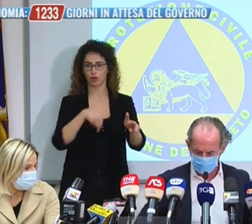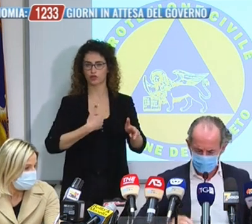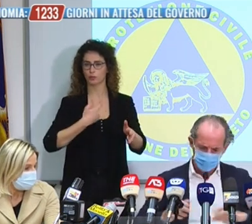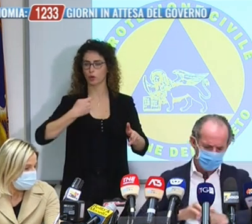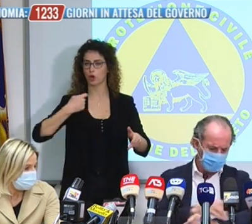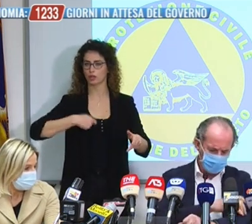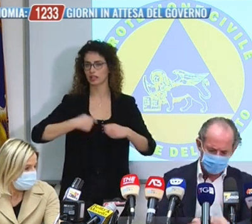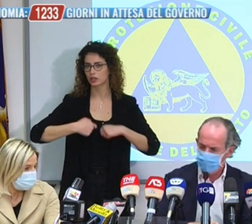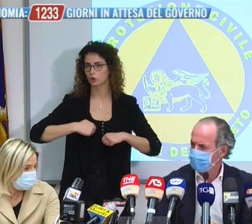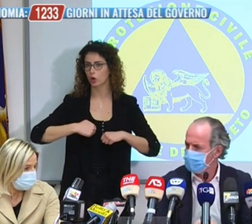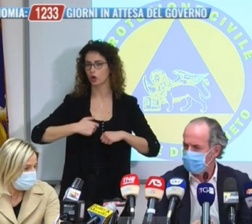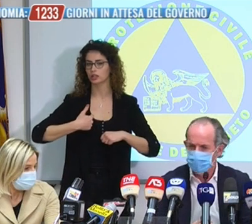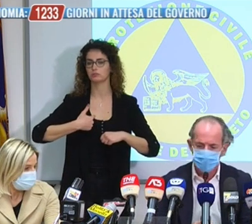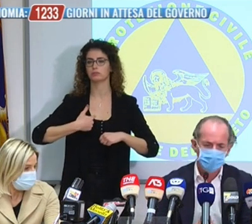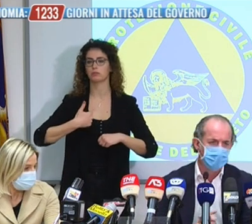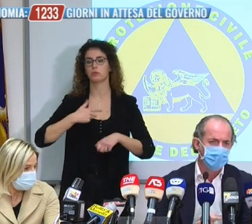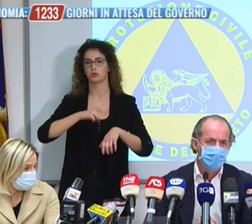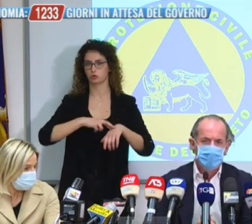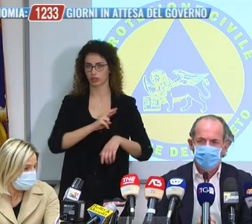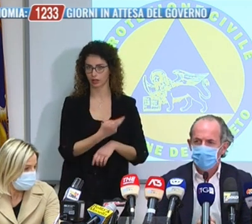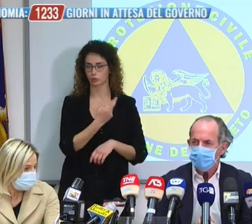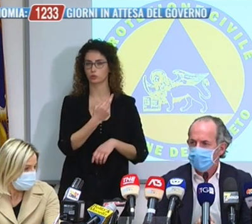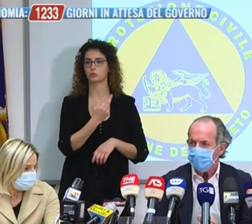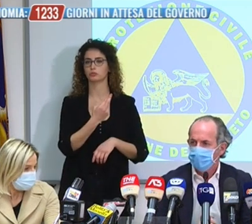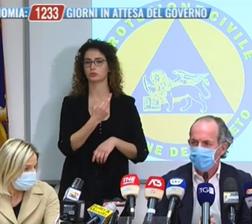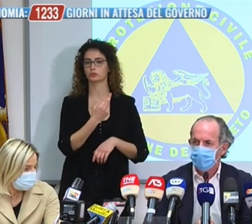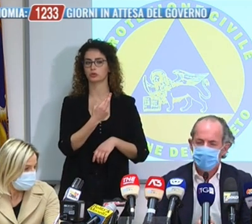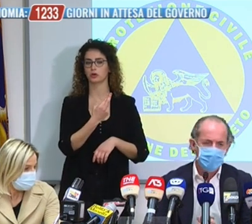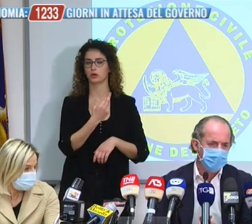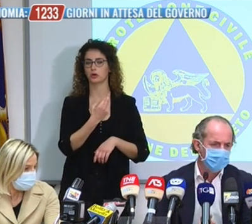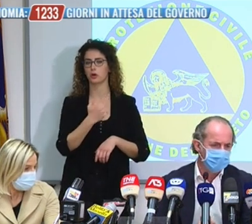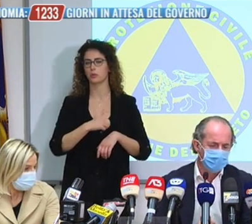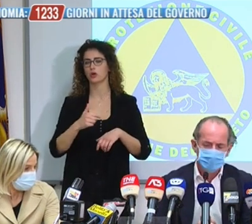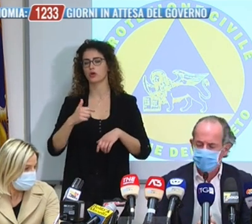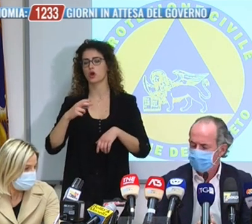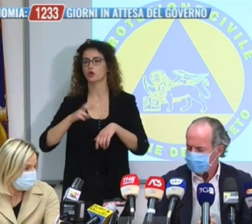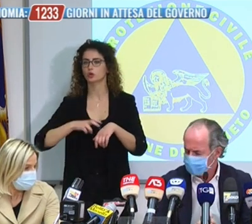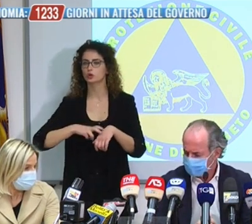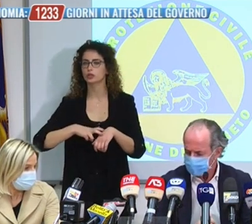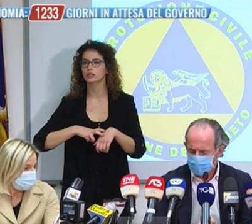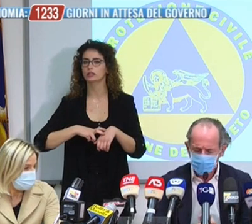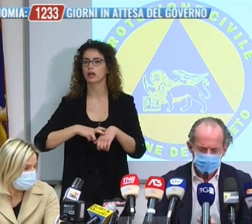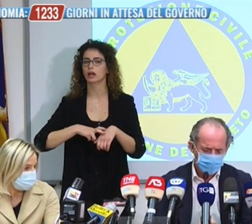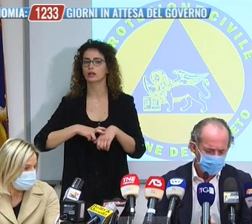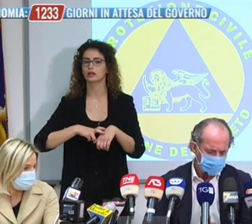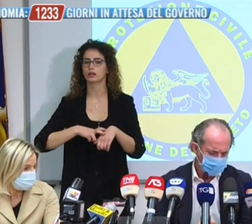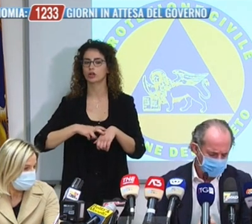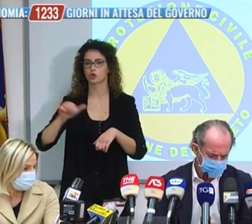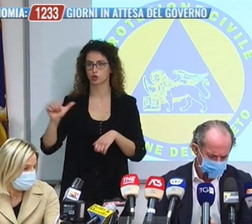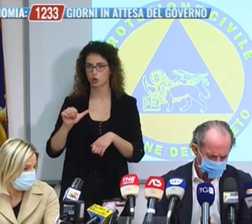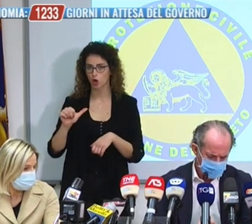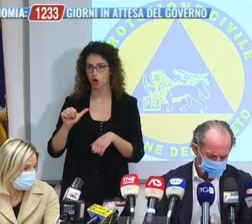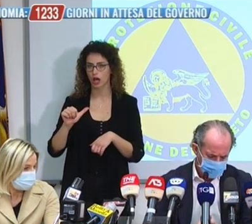mattina. Direttori, poi c'è la dottoressa Russo, la dottoressa Ghiotto del Cure Primarie, la dottoressa